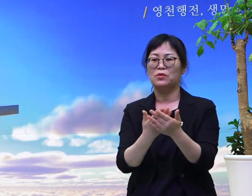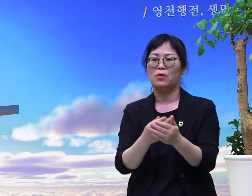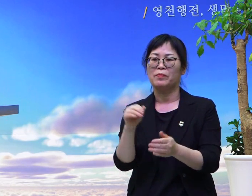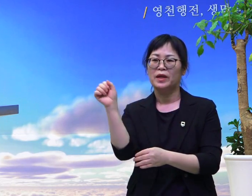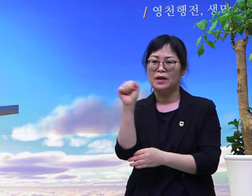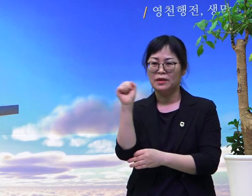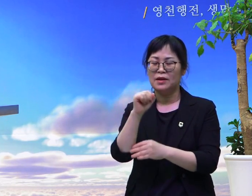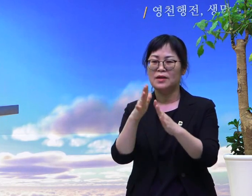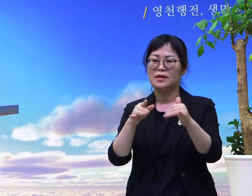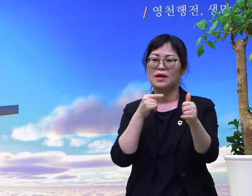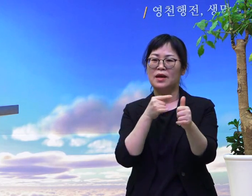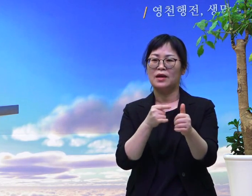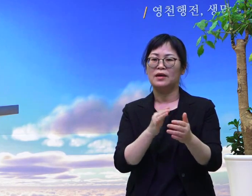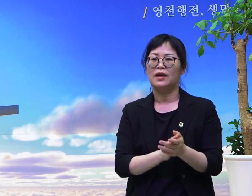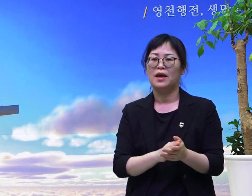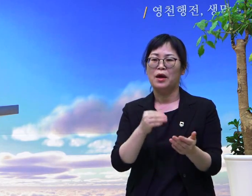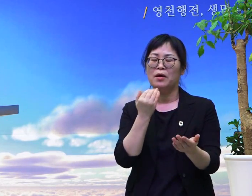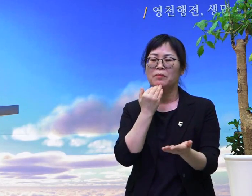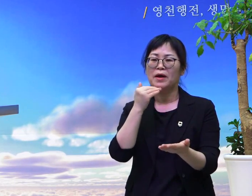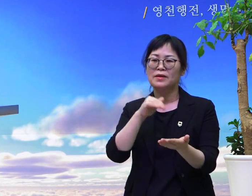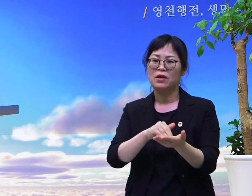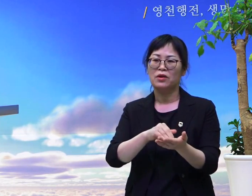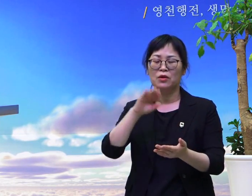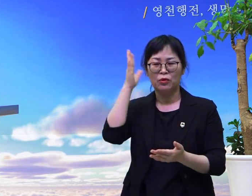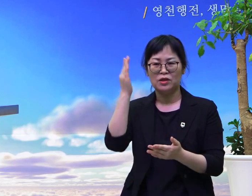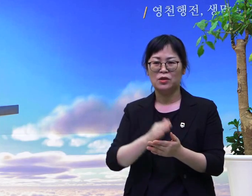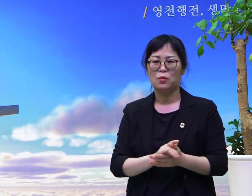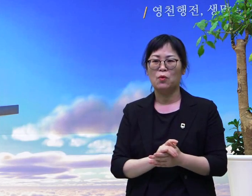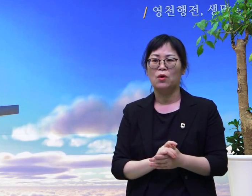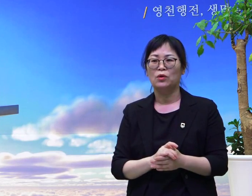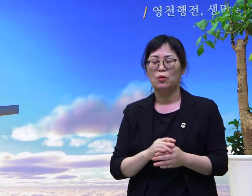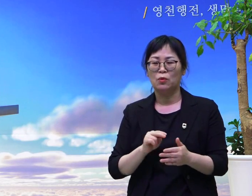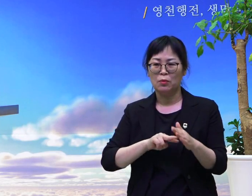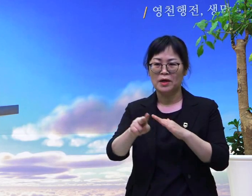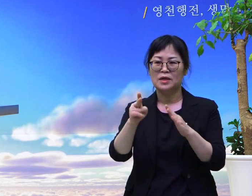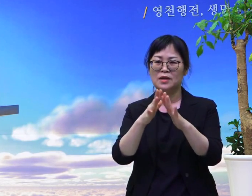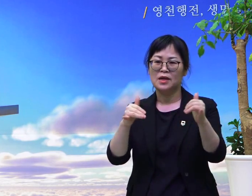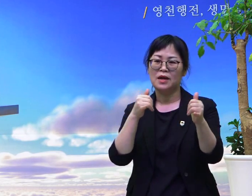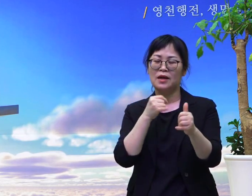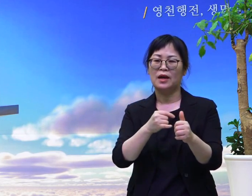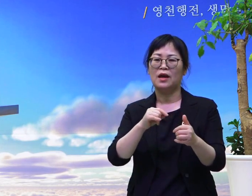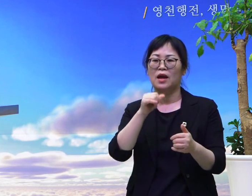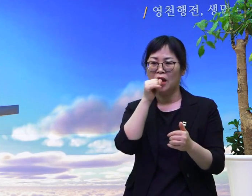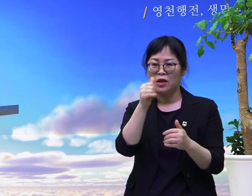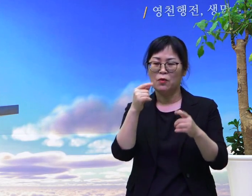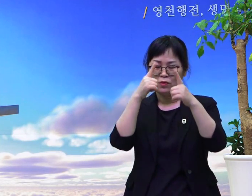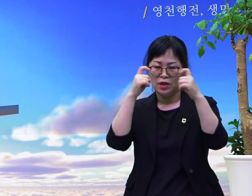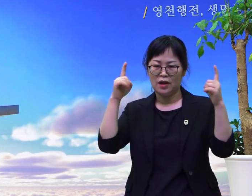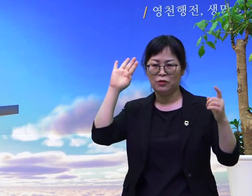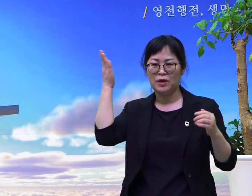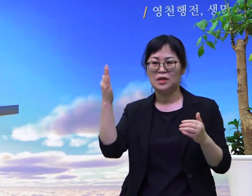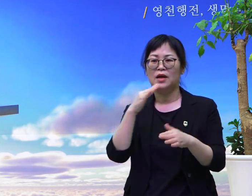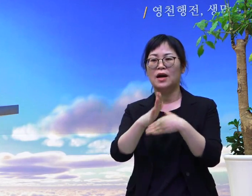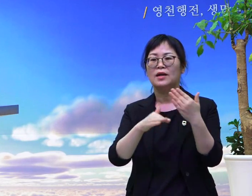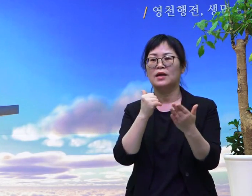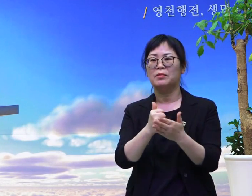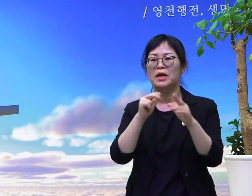흔들리는 자에게는 반석이시요 쫓기는 자에게 요새가 되시는 주님, 백박해지고